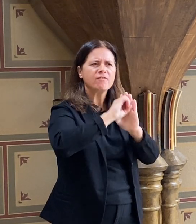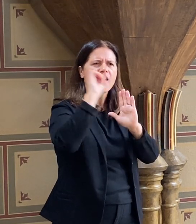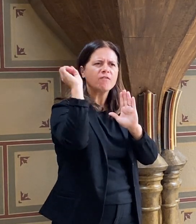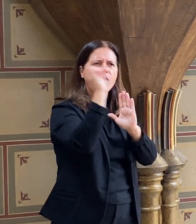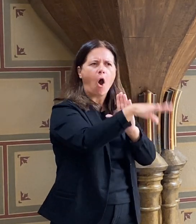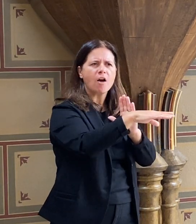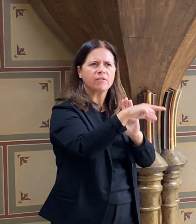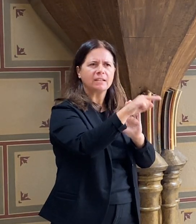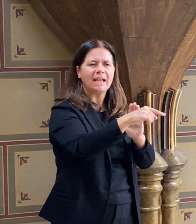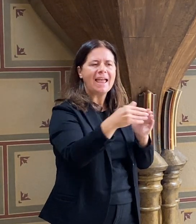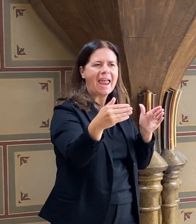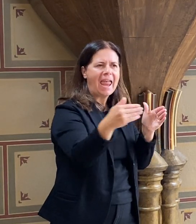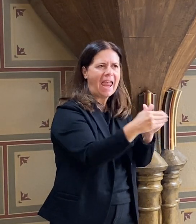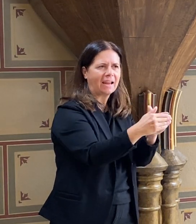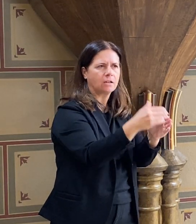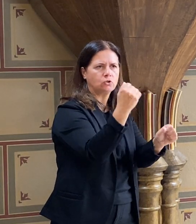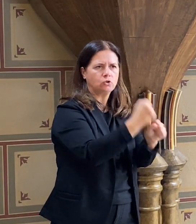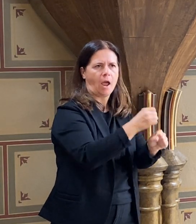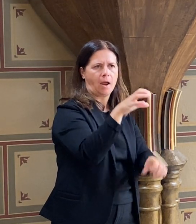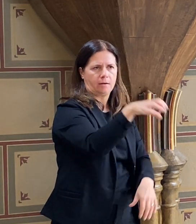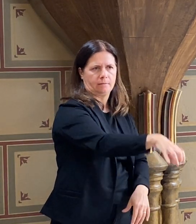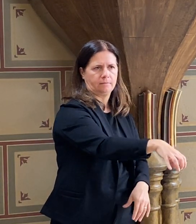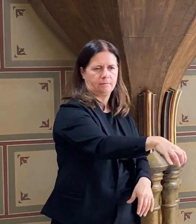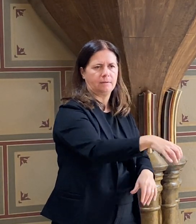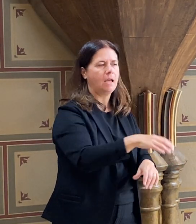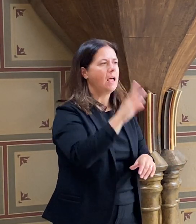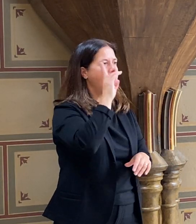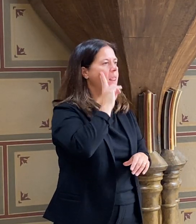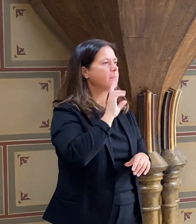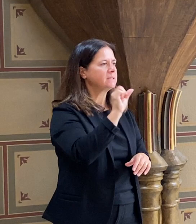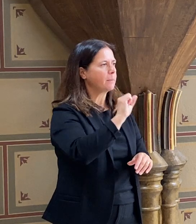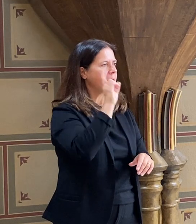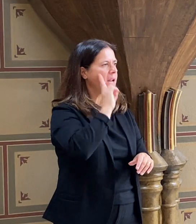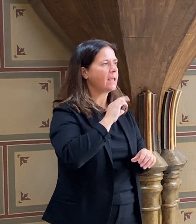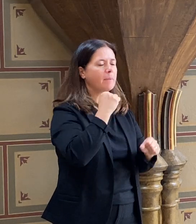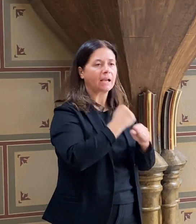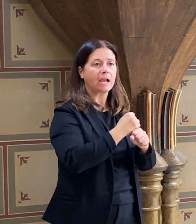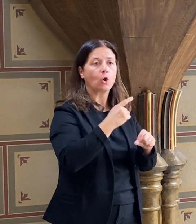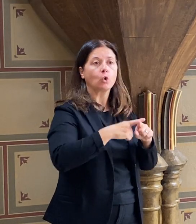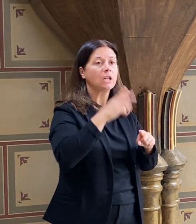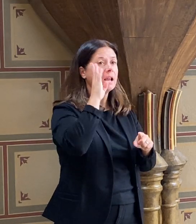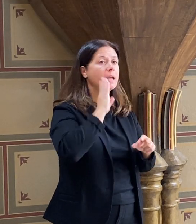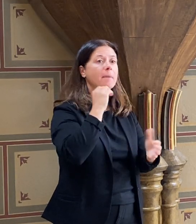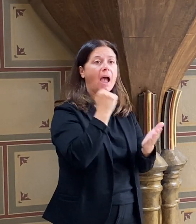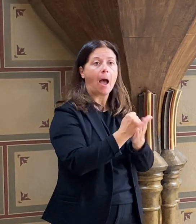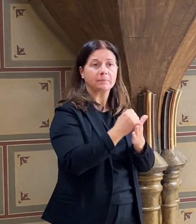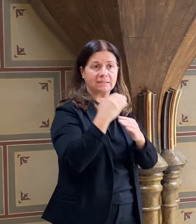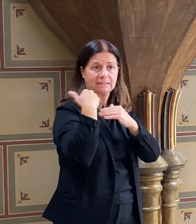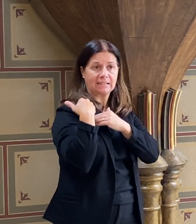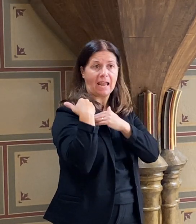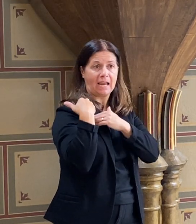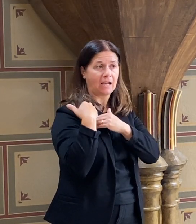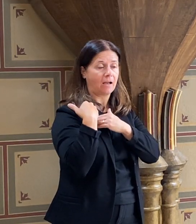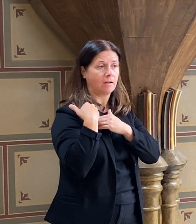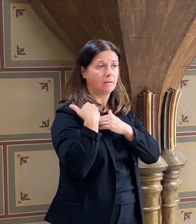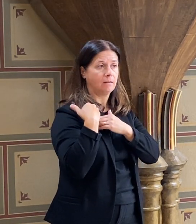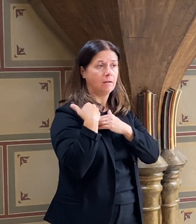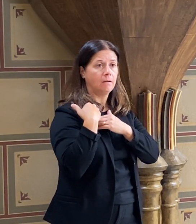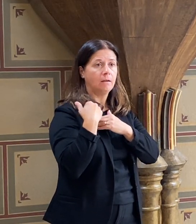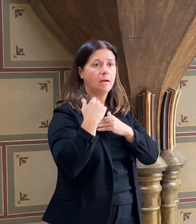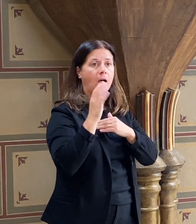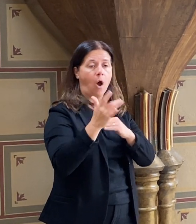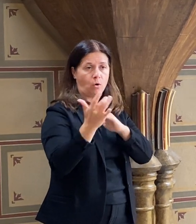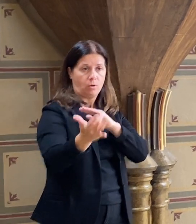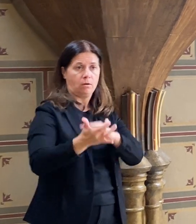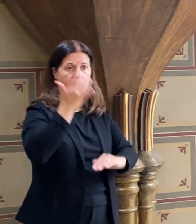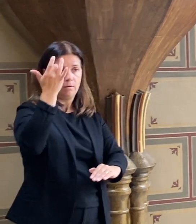zum Eckstein geworden. Liebe Sabine, lieber Gregor und liebe Amtsträger, das ist uns entgegengeworfen, die